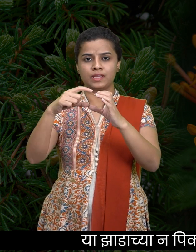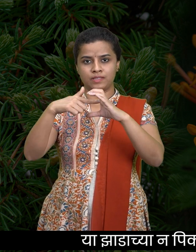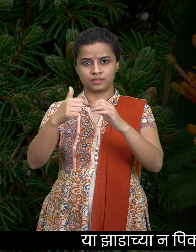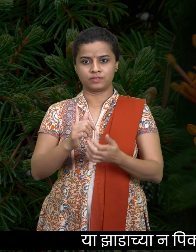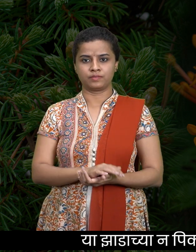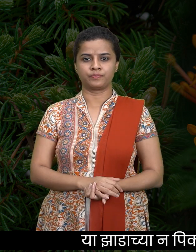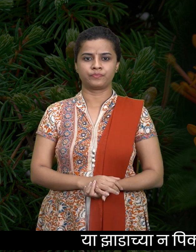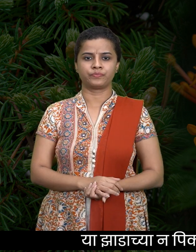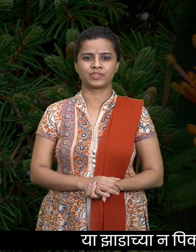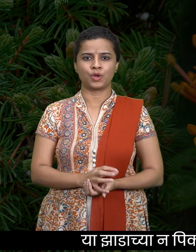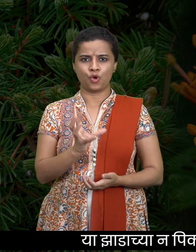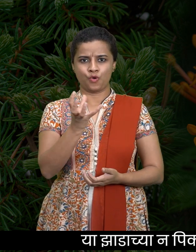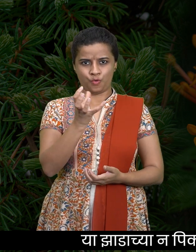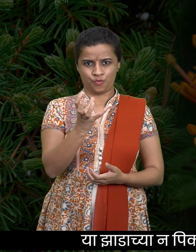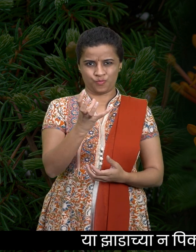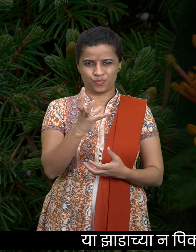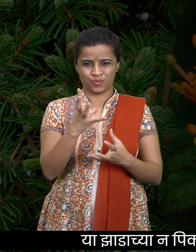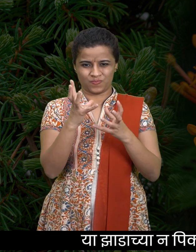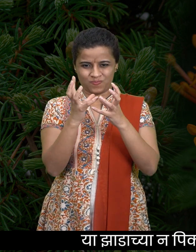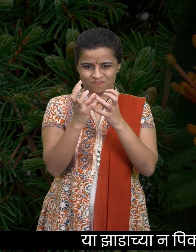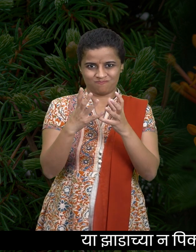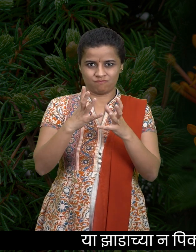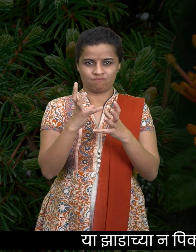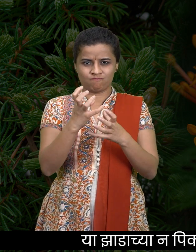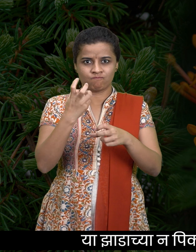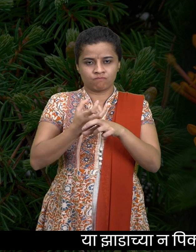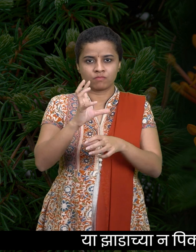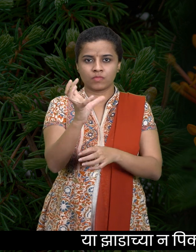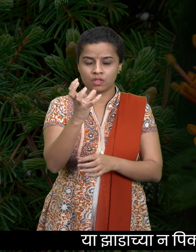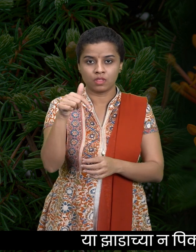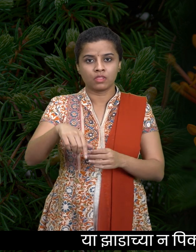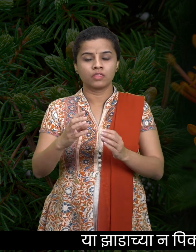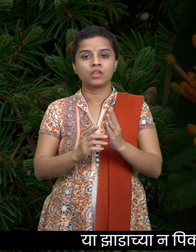या झाडाच्या न पिकलेल्या फळांचा उपयोग अपचनावर होतो.